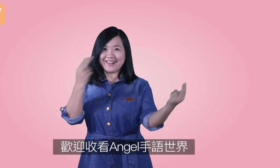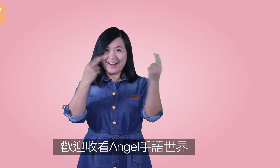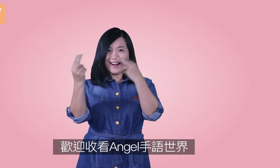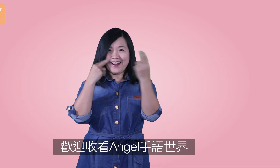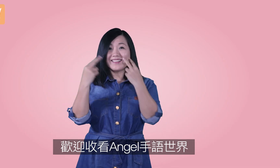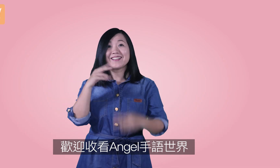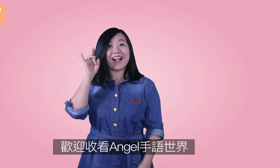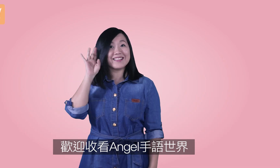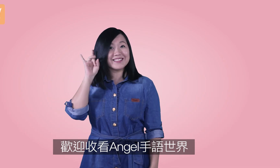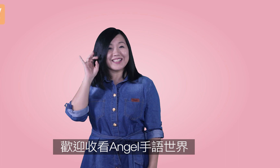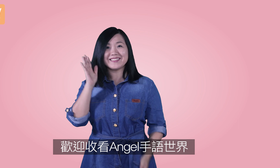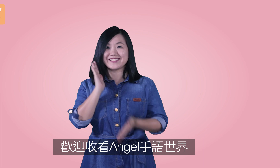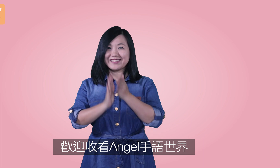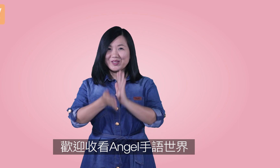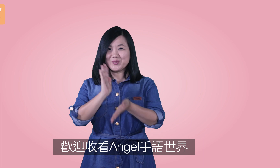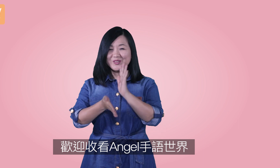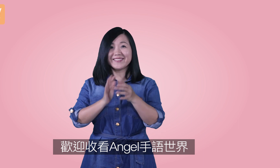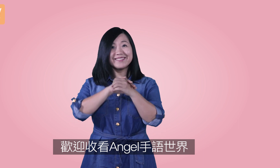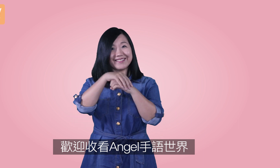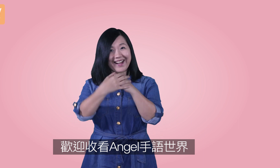收睇 Angel 手语世界。